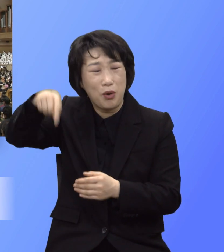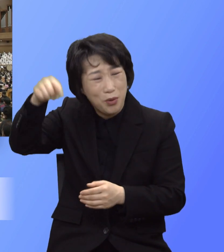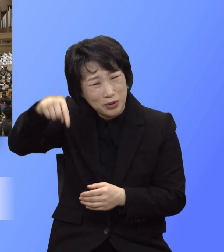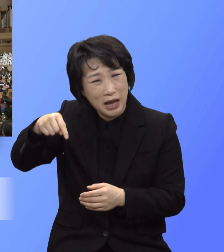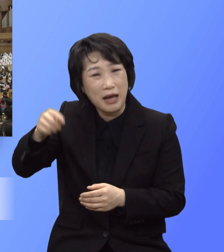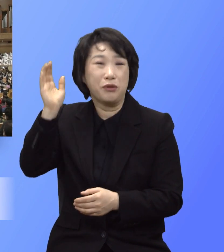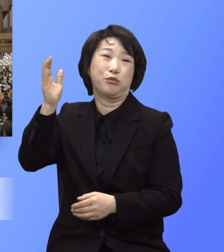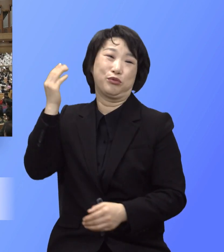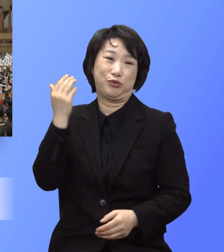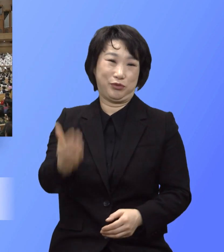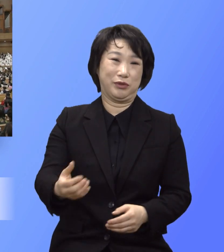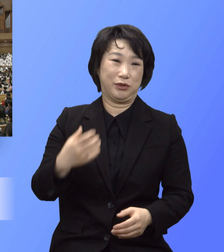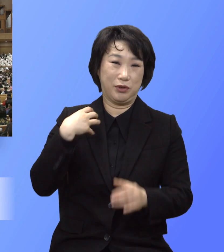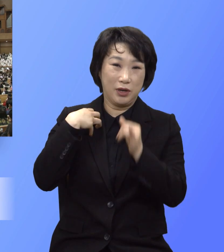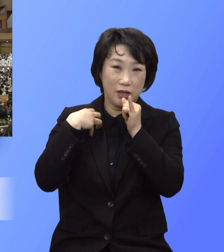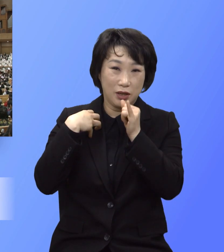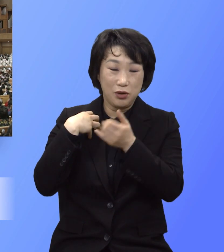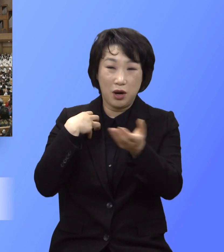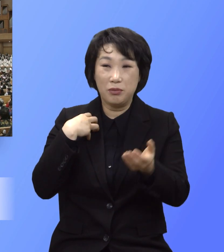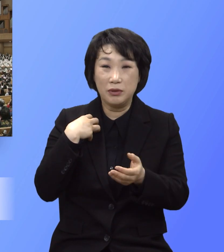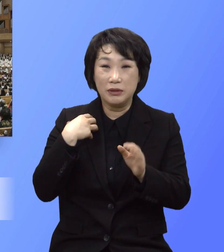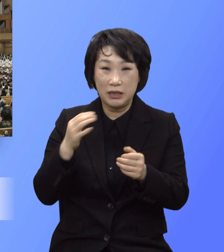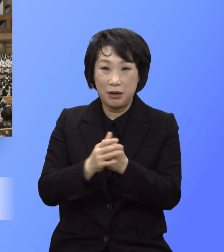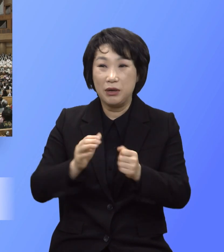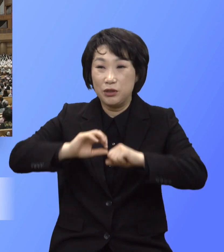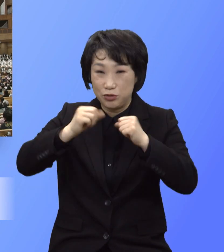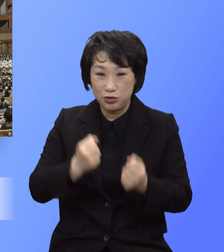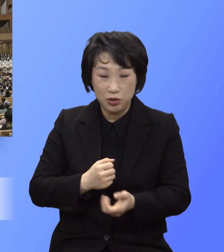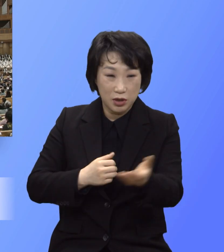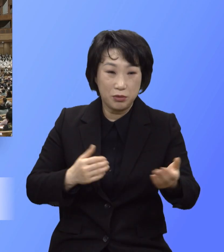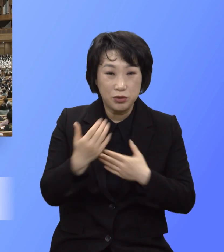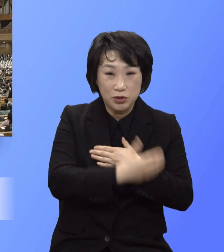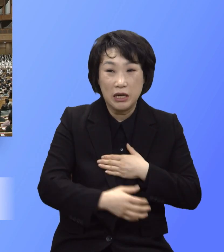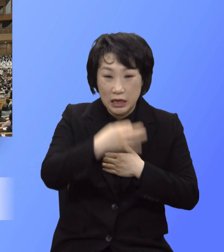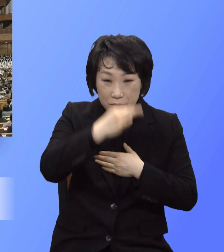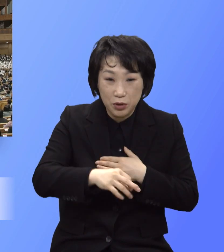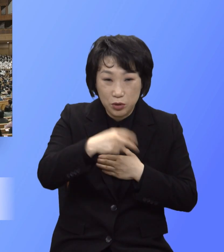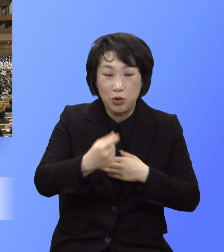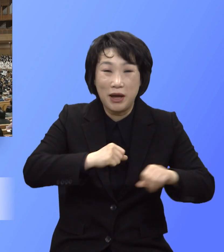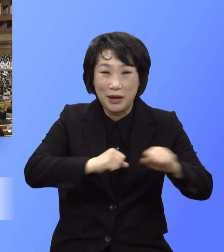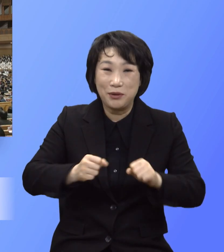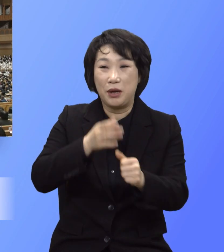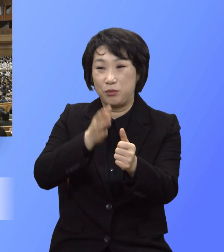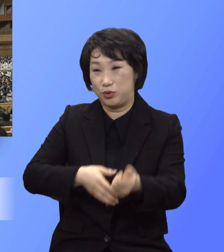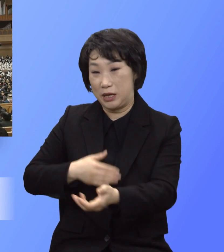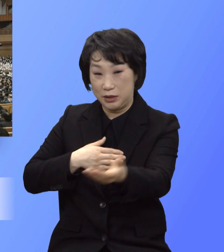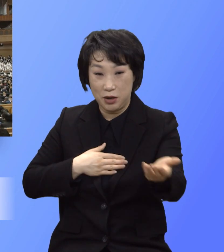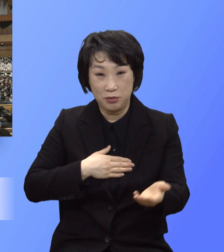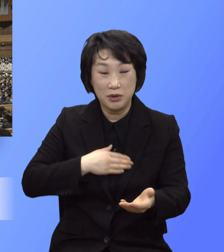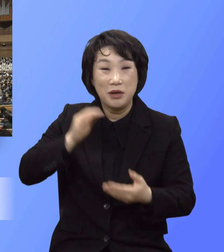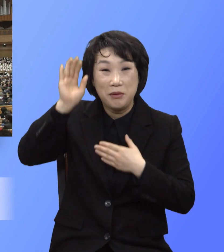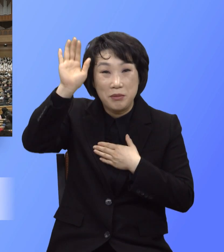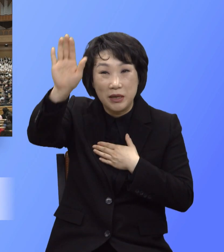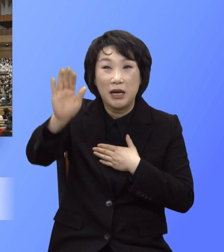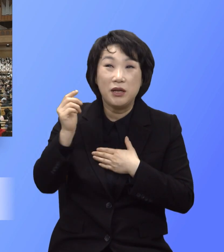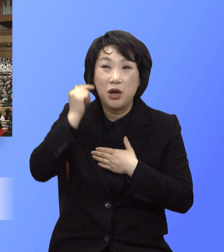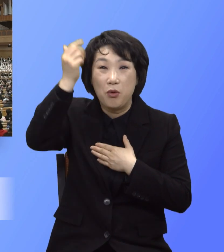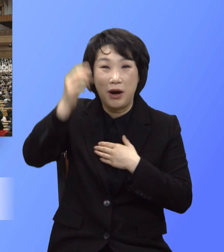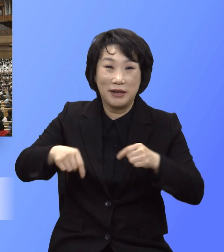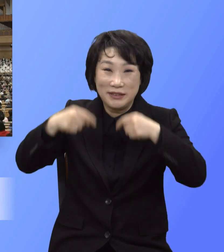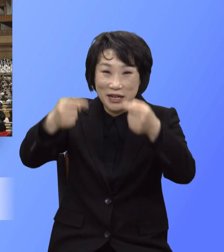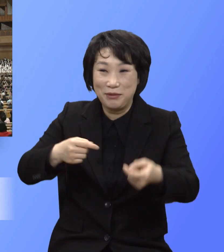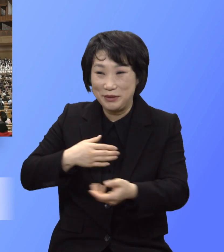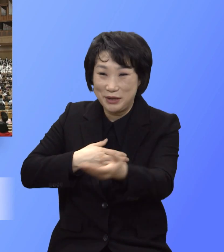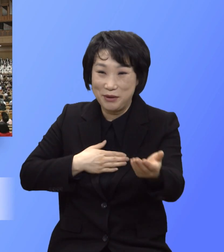말입니다. 그래도 들으시고 육신이 힘들어도 행동하는 자가 되어 장차 올 영광에